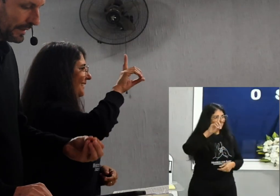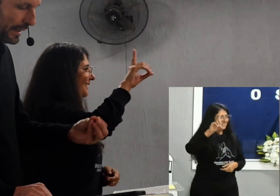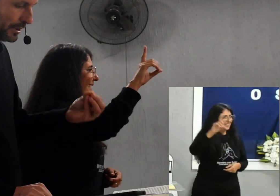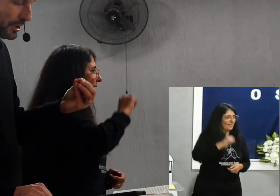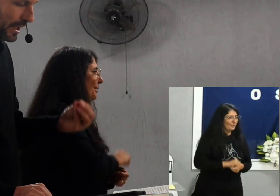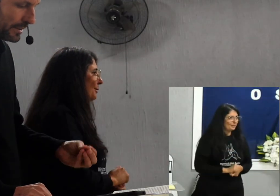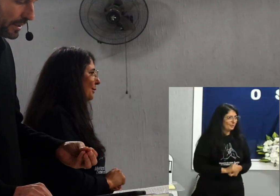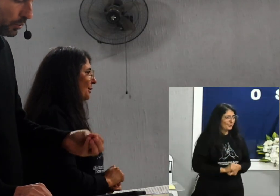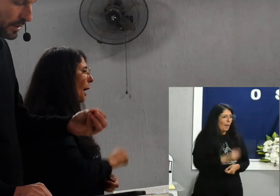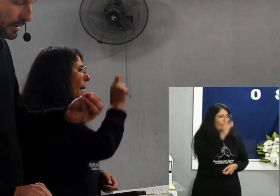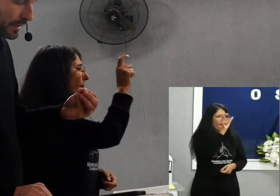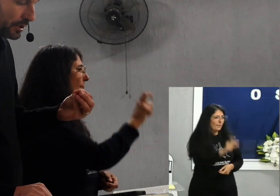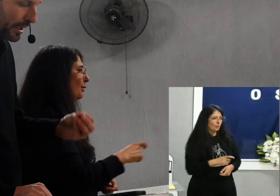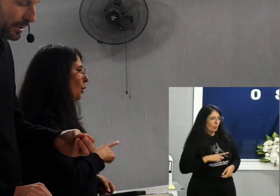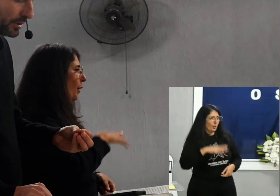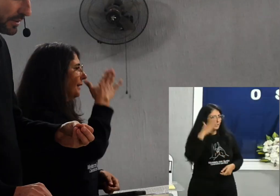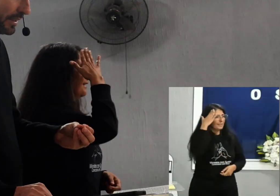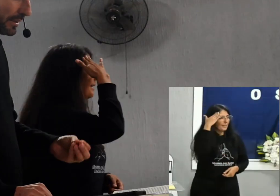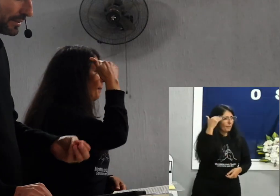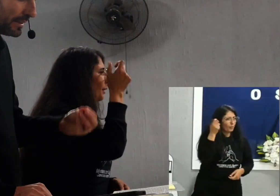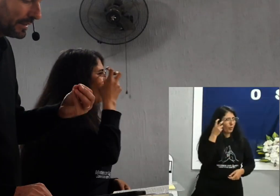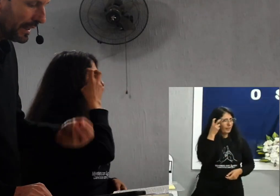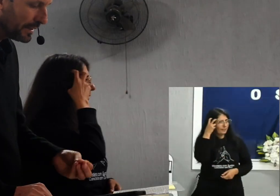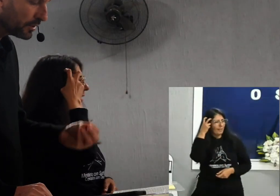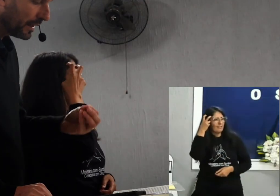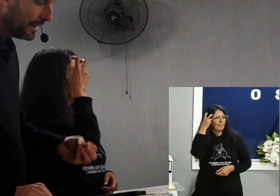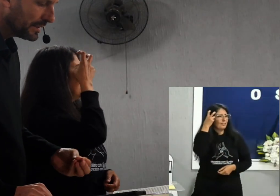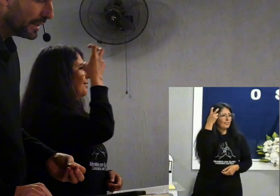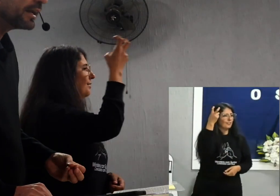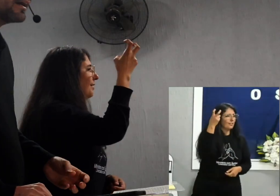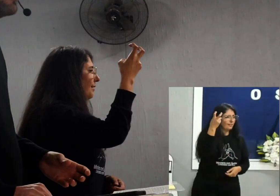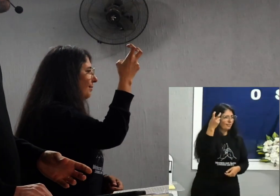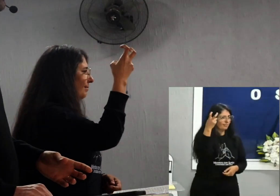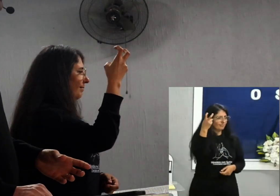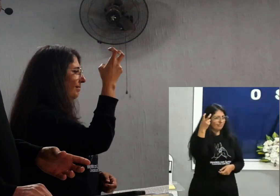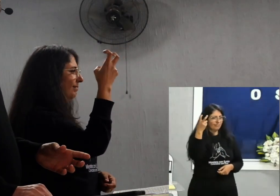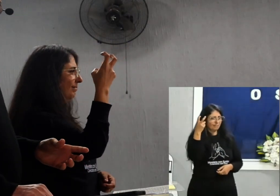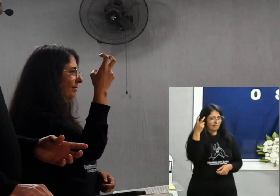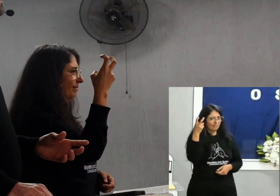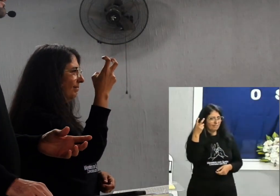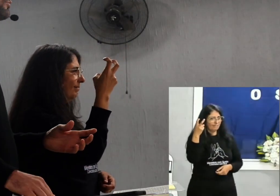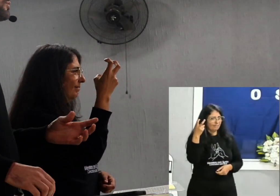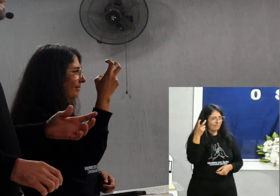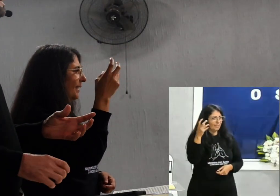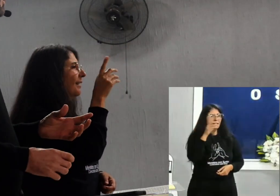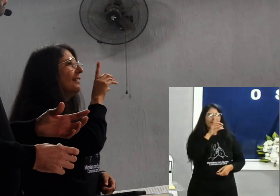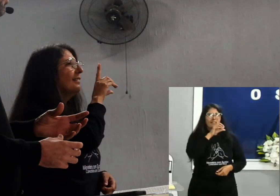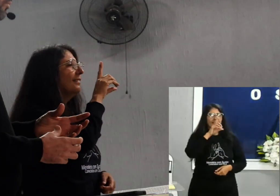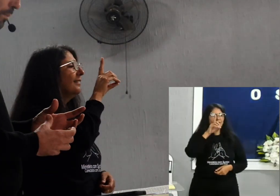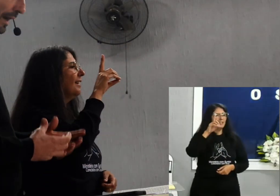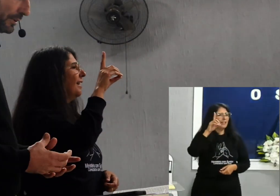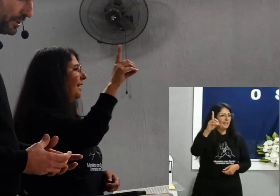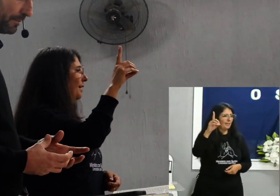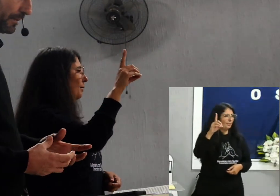a inteligência dos inteligentes se desvanecerá. Deus, ele combate